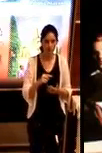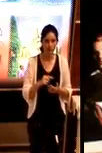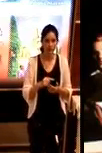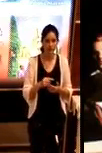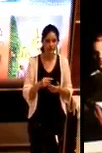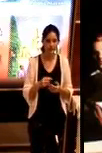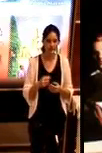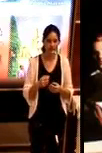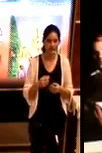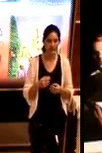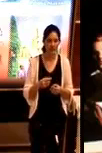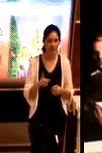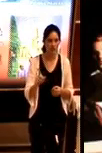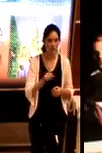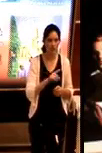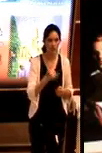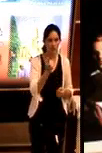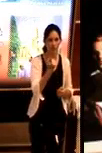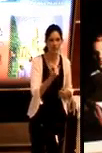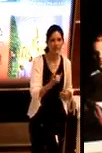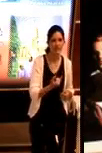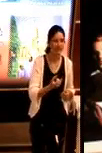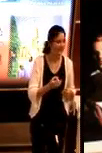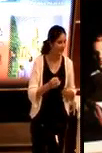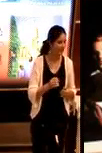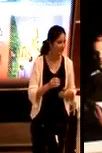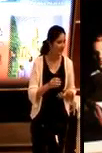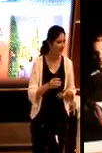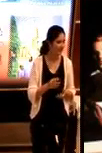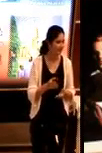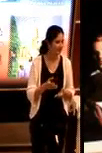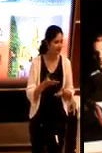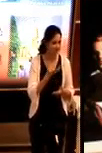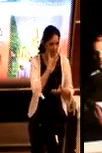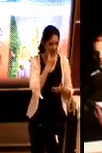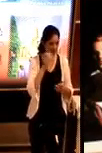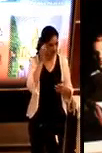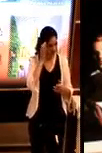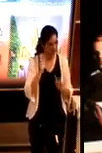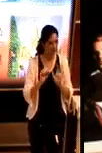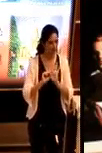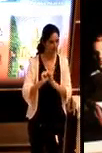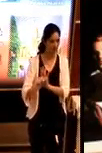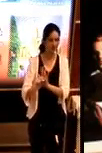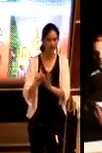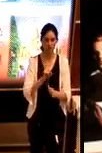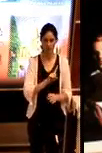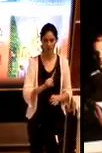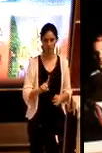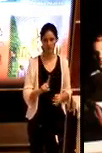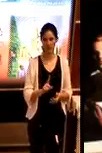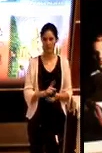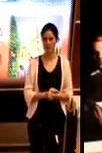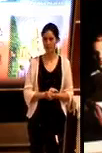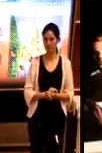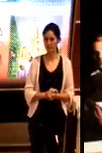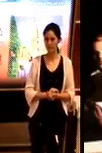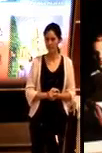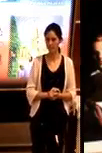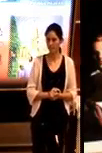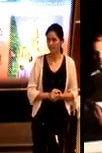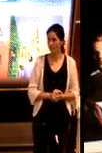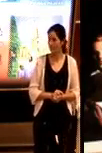en vano la gracia de Dios. Pablo dice, yo soy un colaborador ¿de quién? De Cristo.